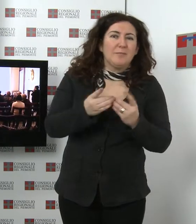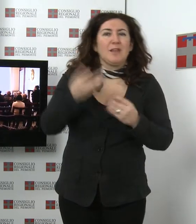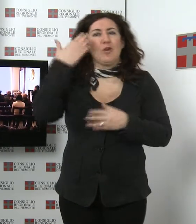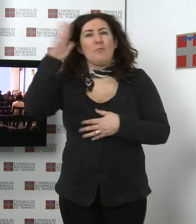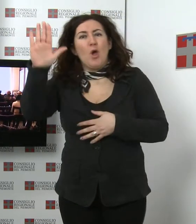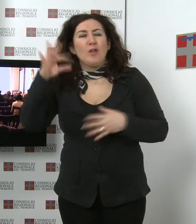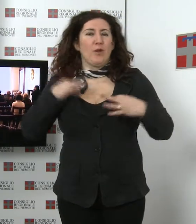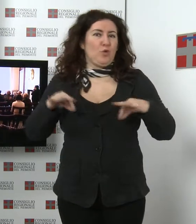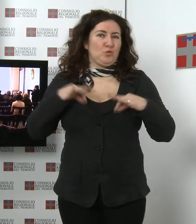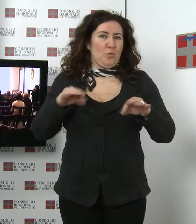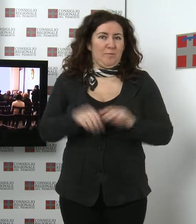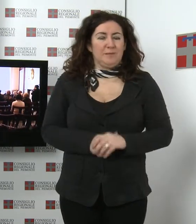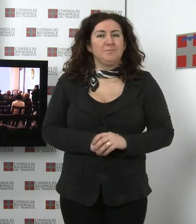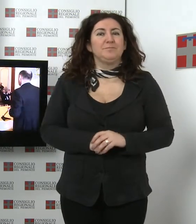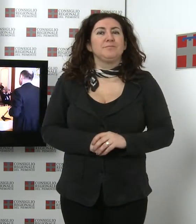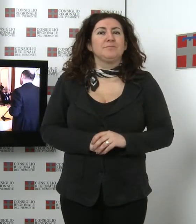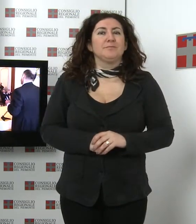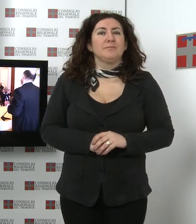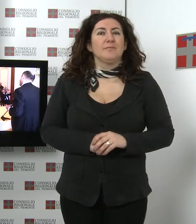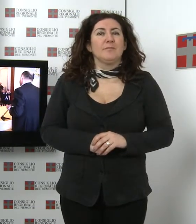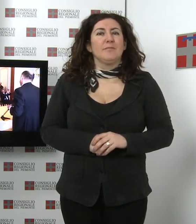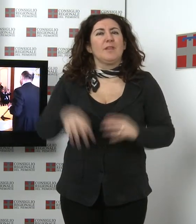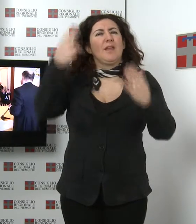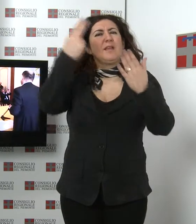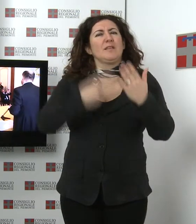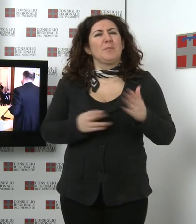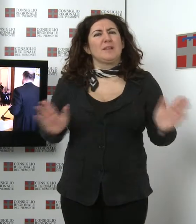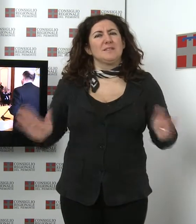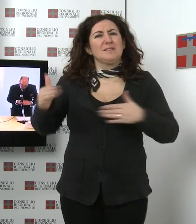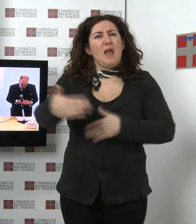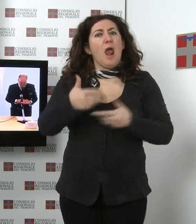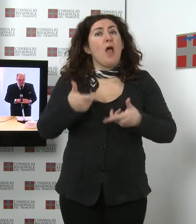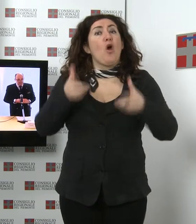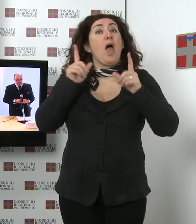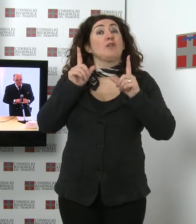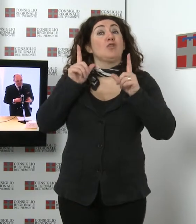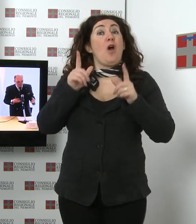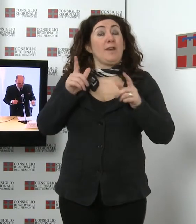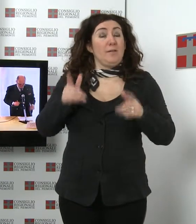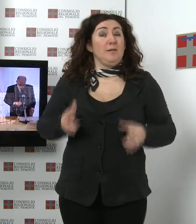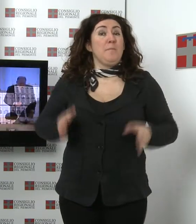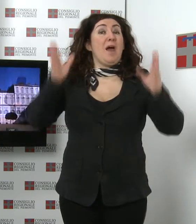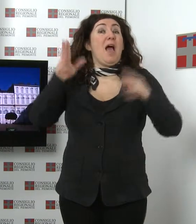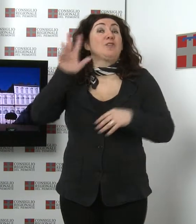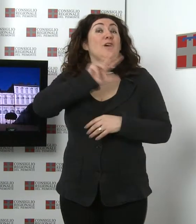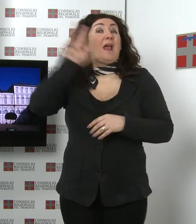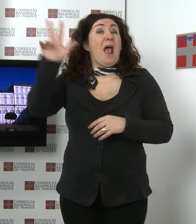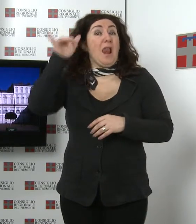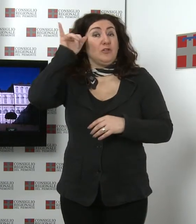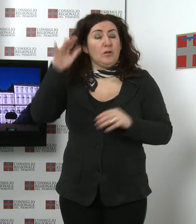Sono stati presentati i restauri e le manutenzioni dei dipinti della Sala della Colazione di Palazzo Reale a Torino. Grazie al contributo del Consiglio